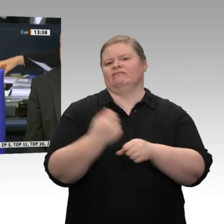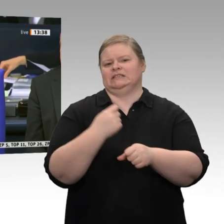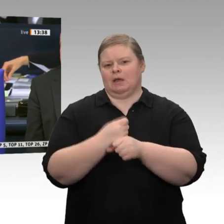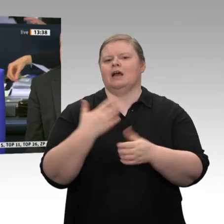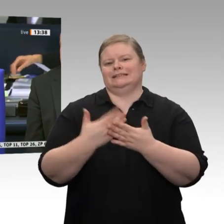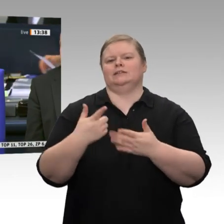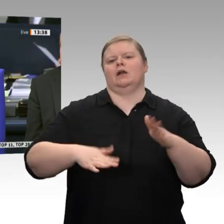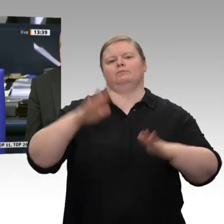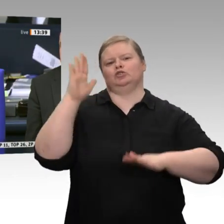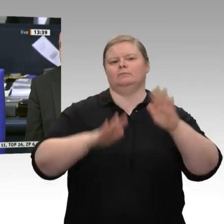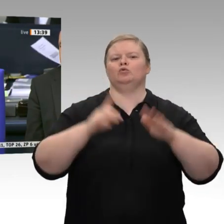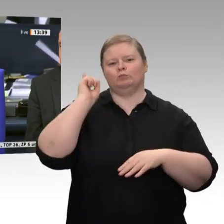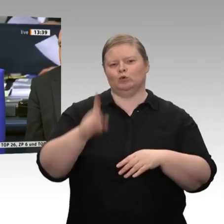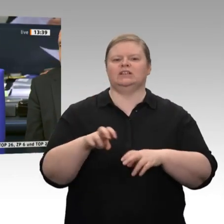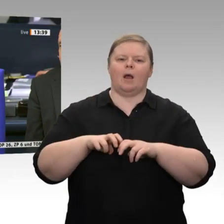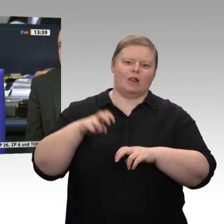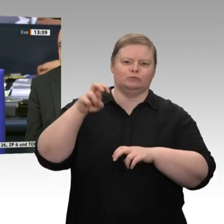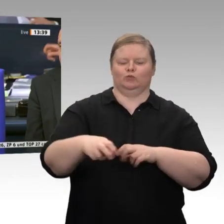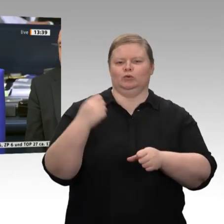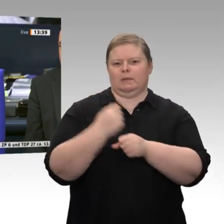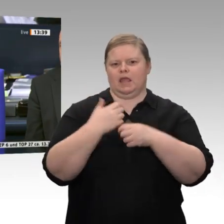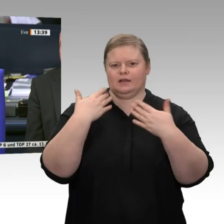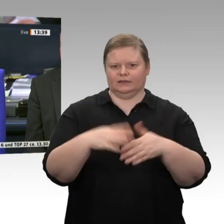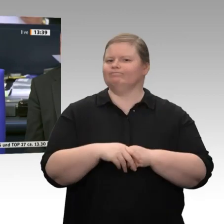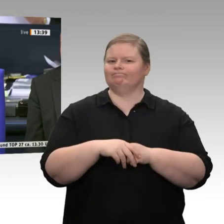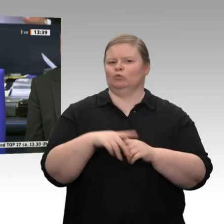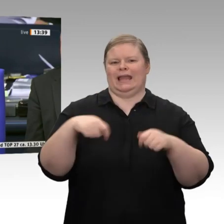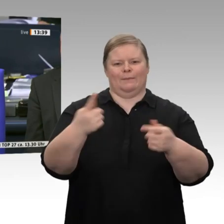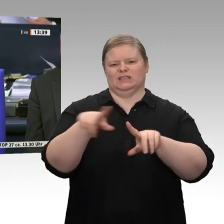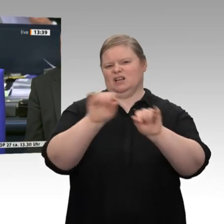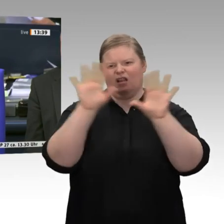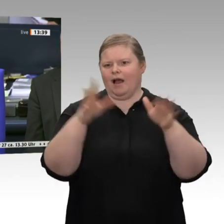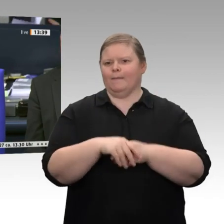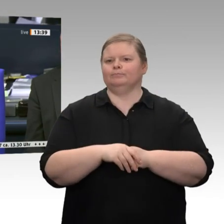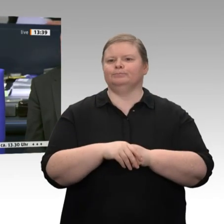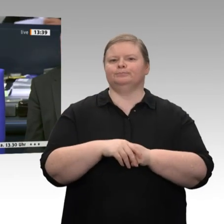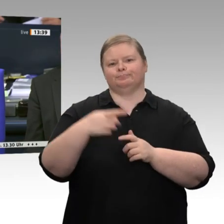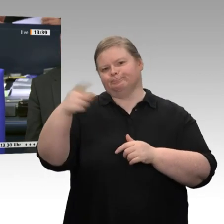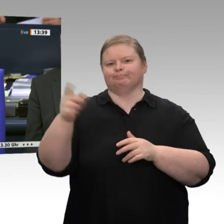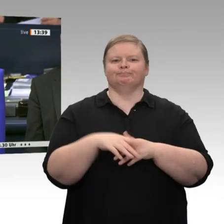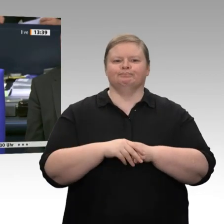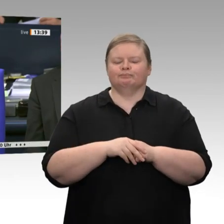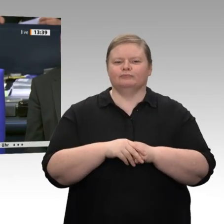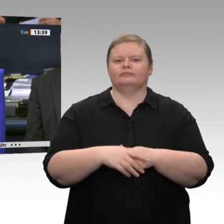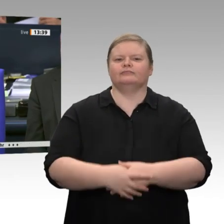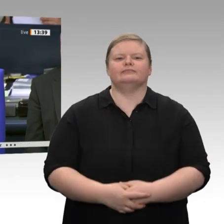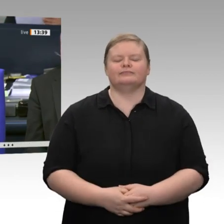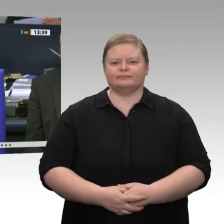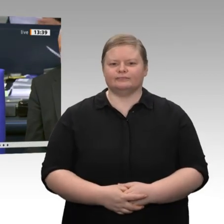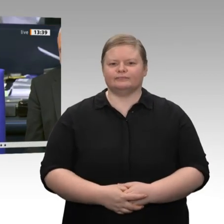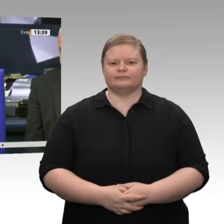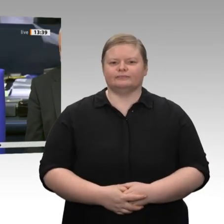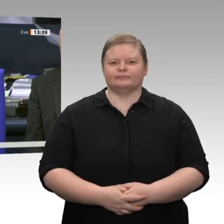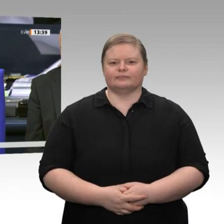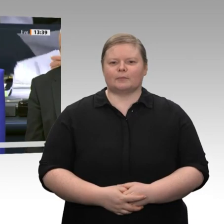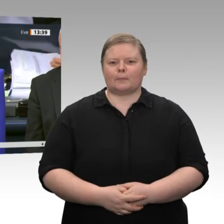Ergebnis feststellen. Das heißt, wir werden diese Abstimmung per Hammelsprung hier durchführen.